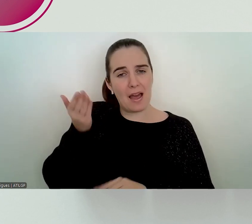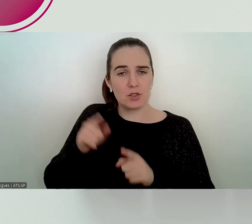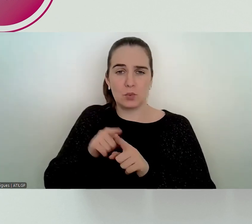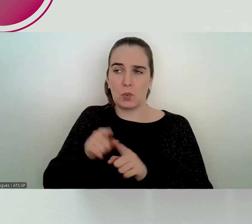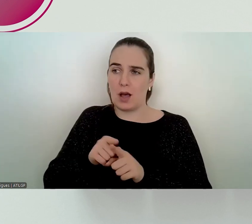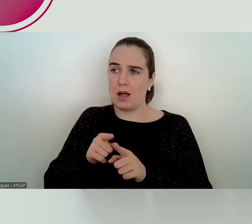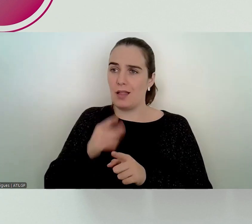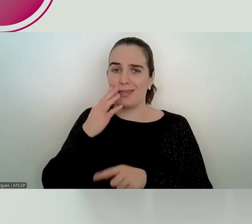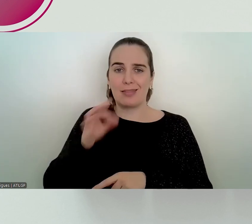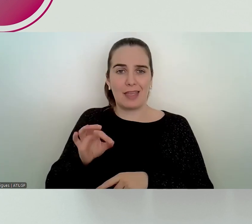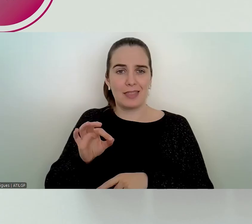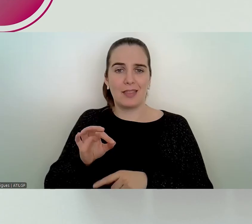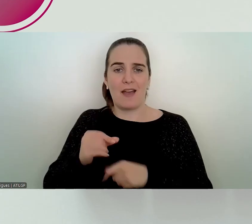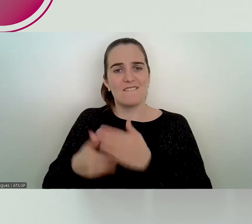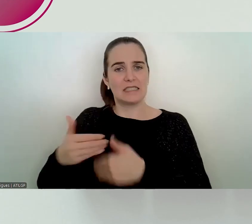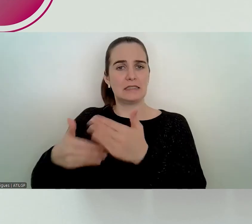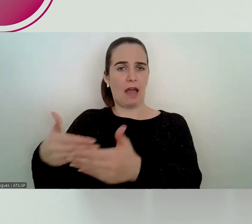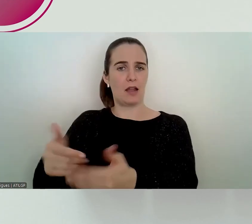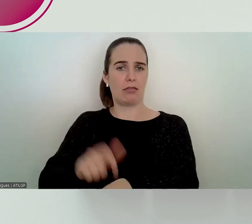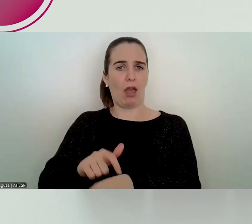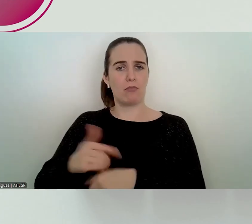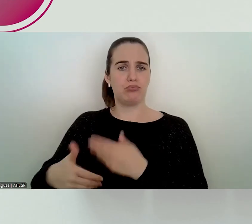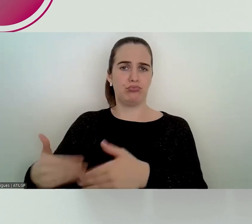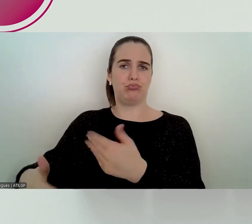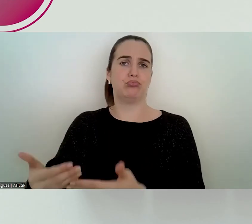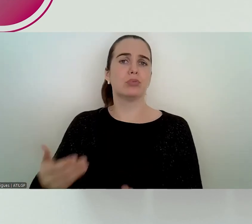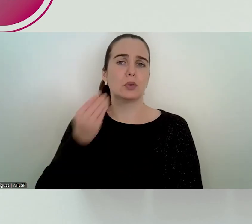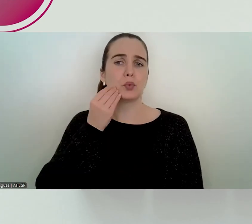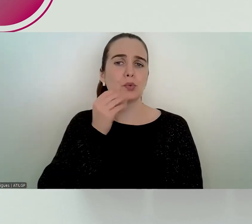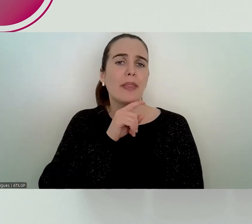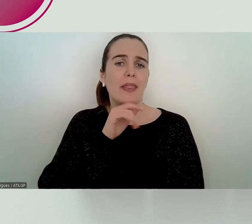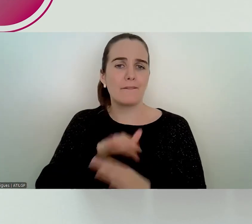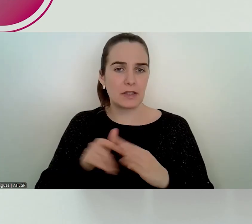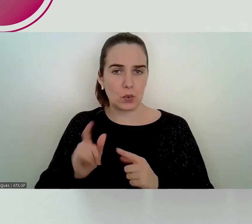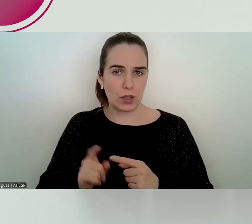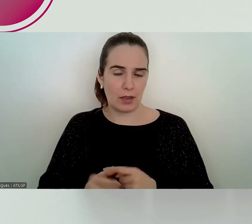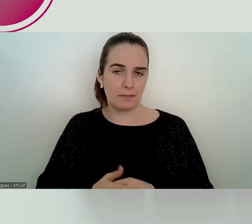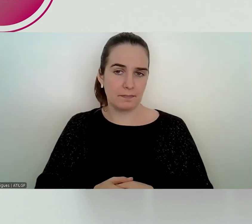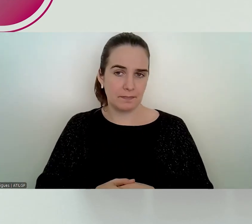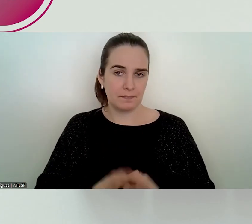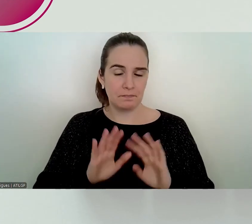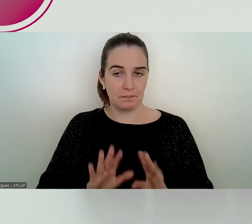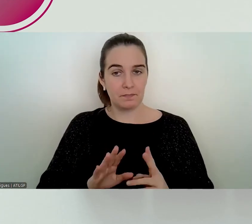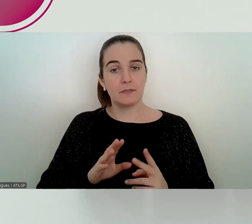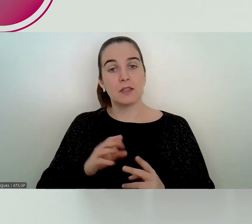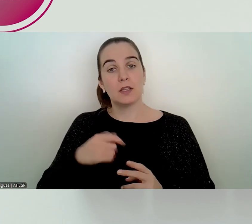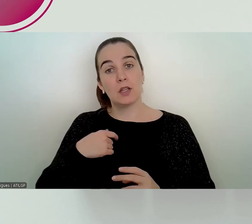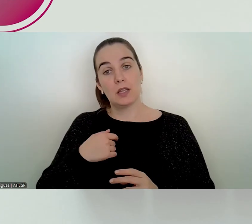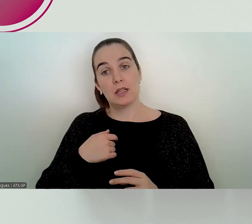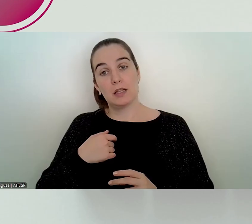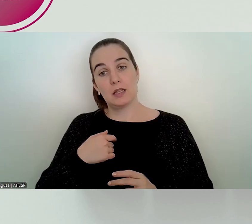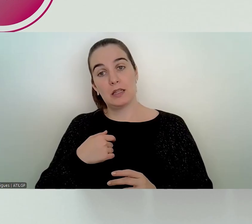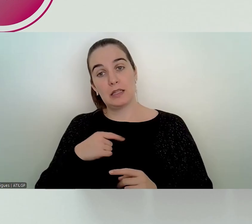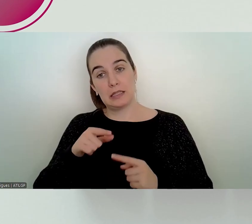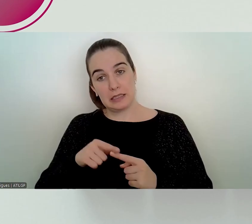podermos, enfim, avançar neste âmbito. Esta era uma primeira questão, depois colocarei uma segunda questão